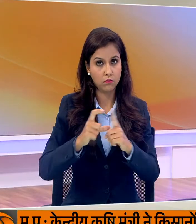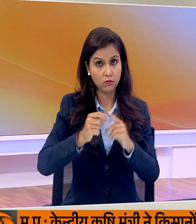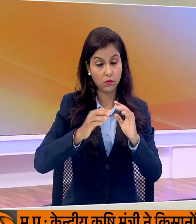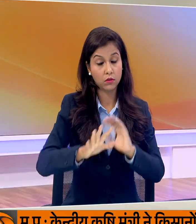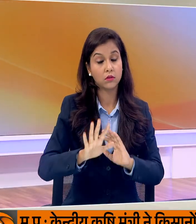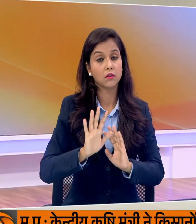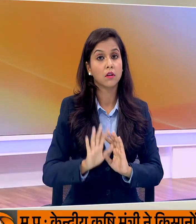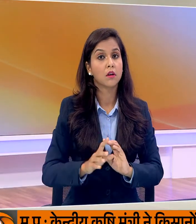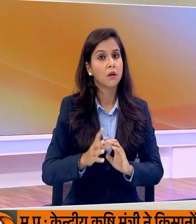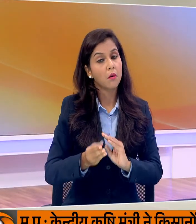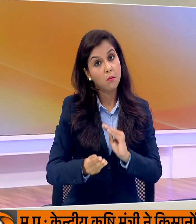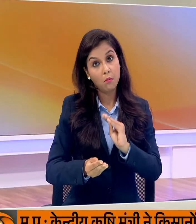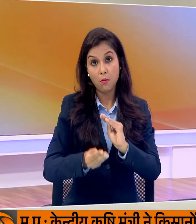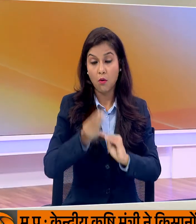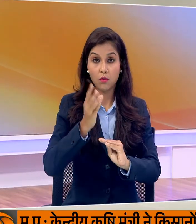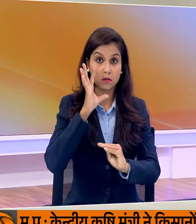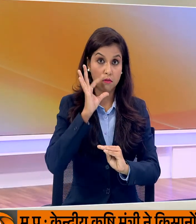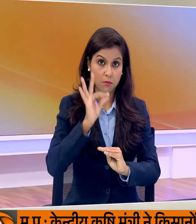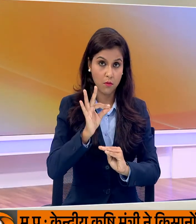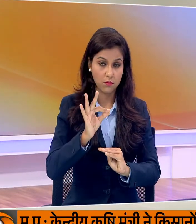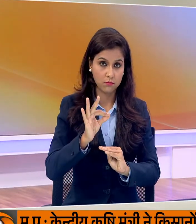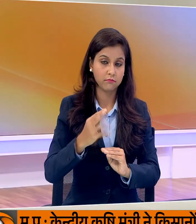बड़ा महत्वपूर्ण कदम है।